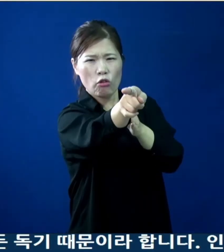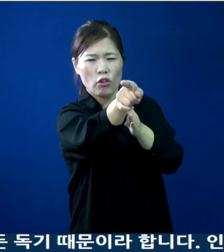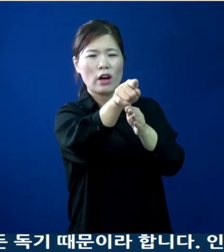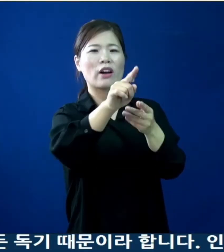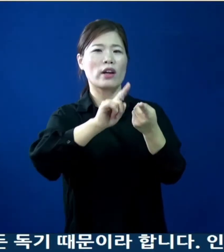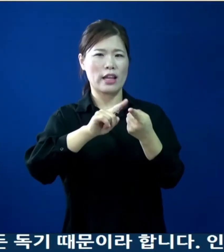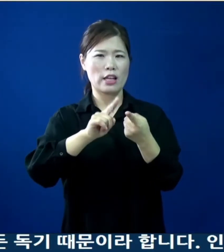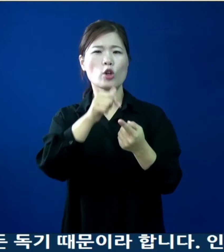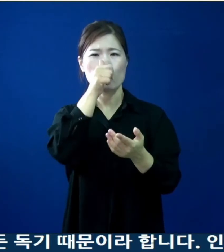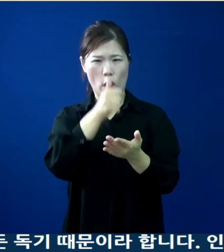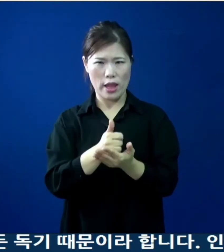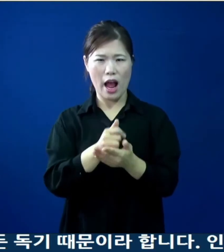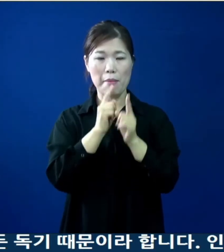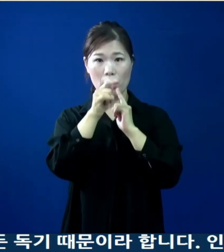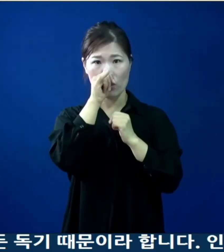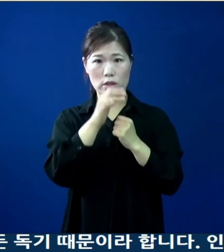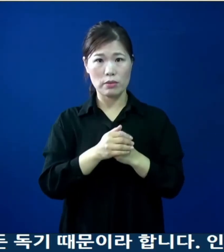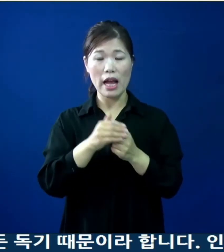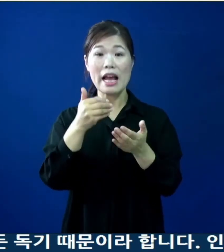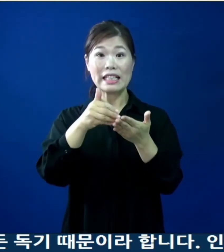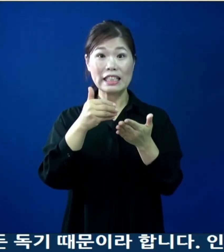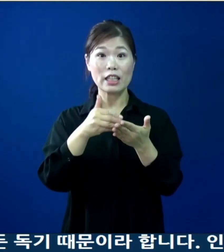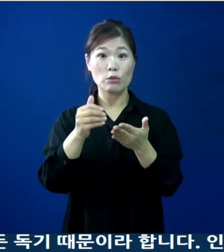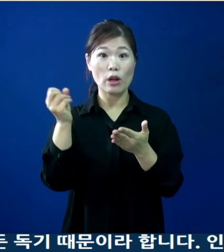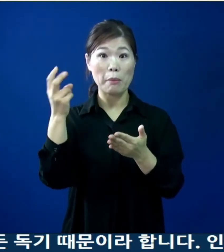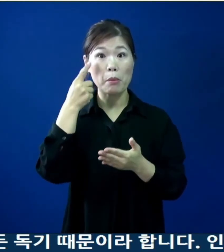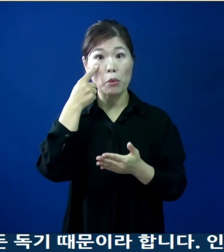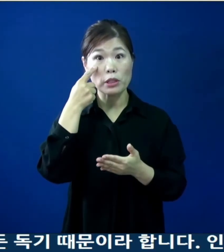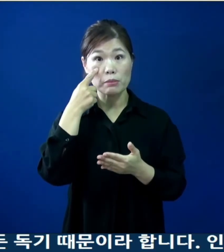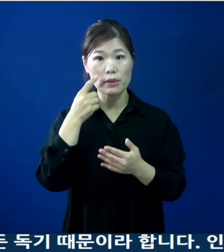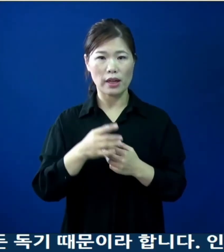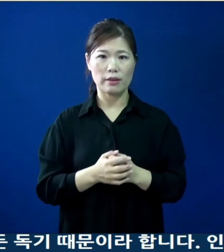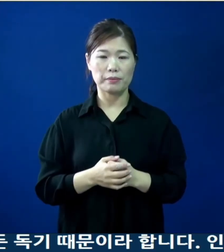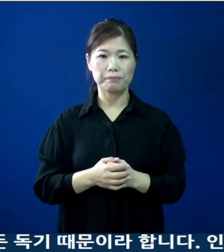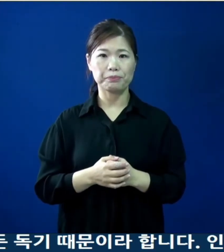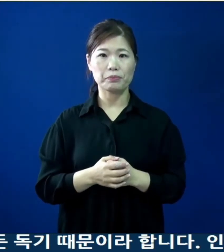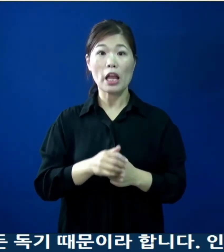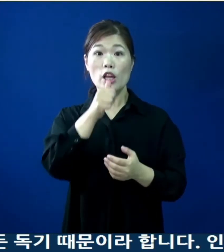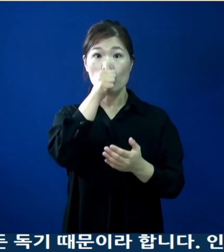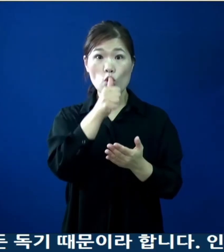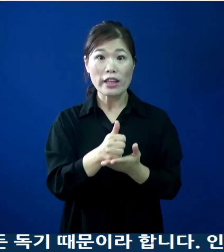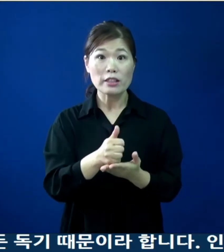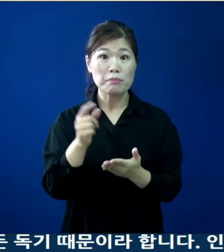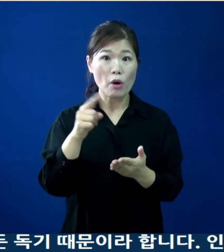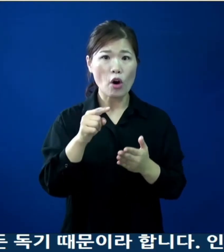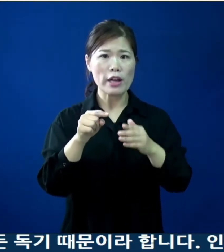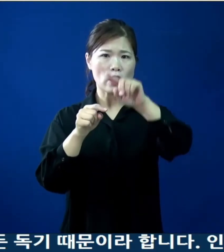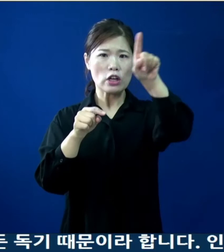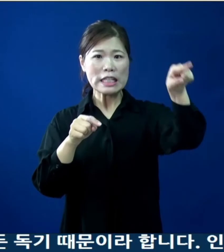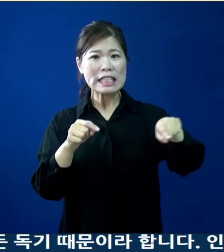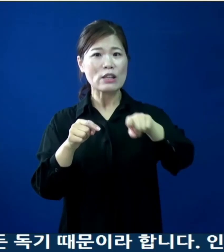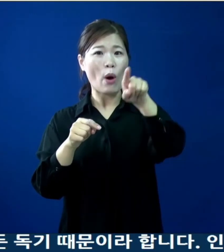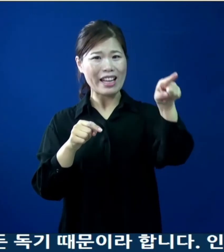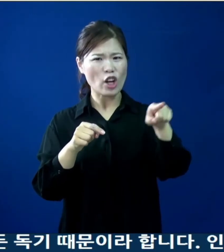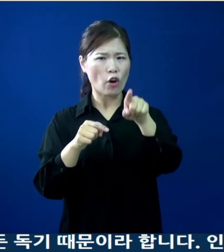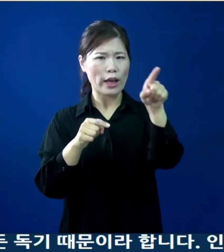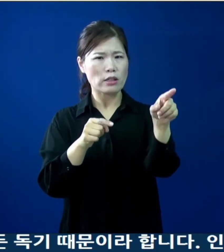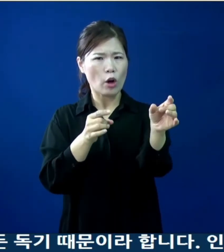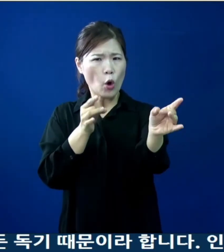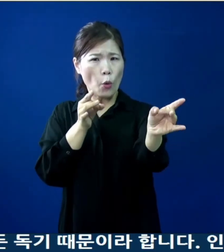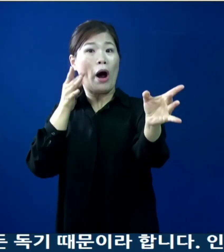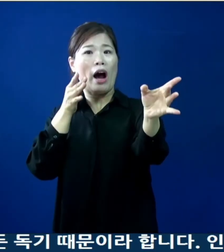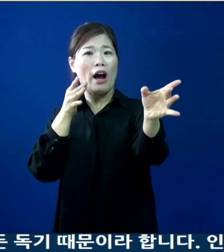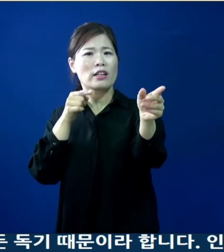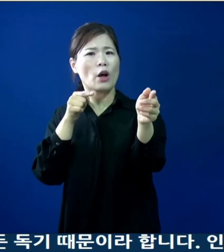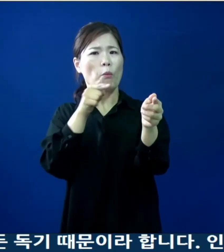이렇게 설명하는 거죠. 그림으로 이해해 두시면 이해에 도움이 될 것 같아요. 죄는 관역에서 벗어난 것이다. 그러니까 하나님의